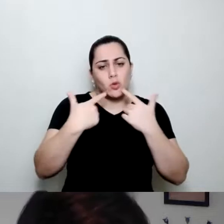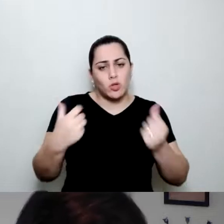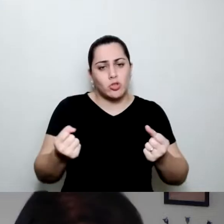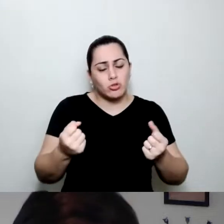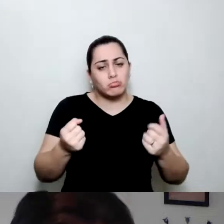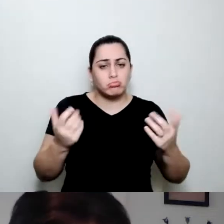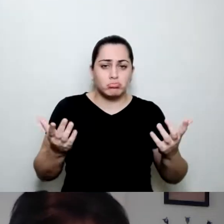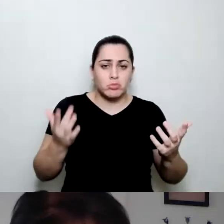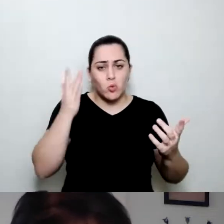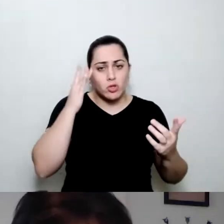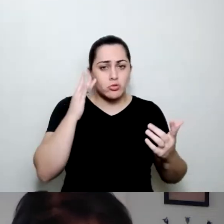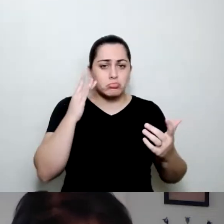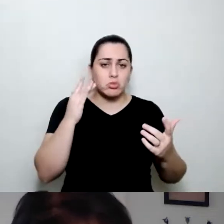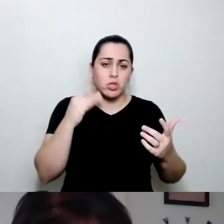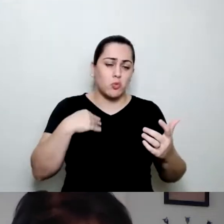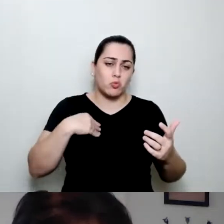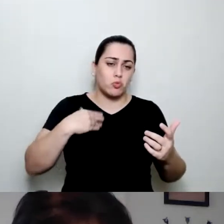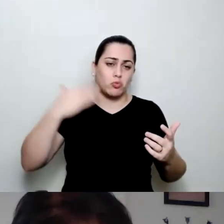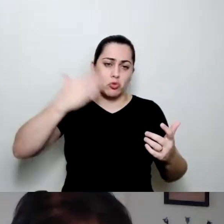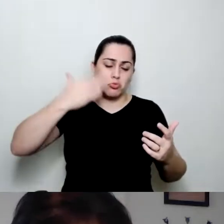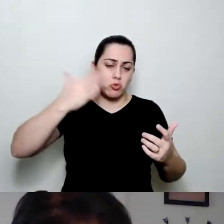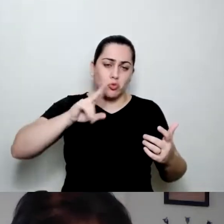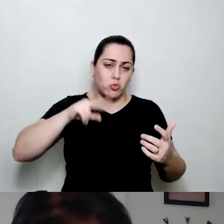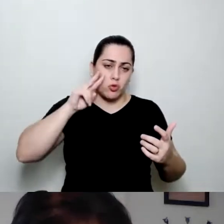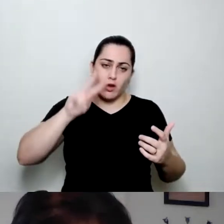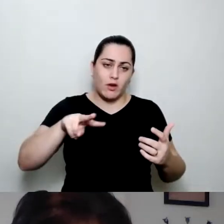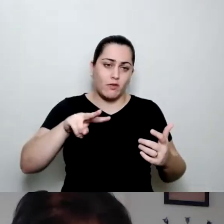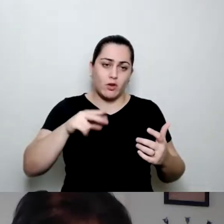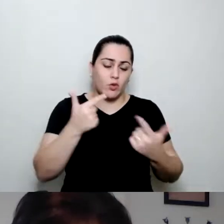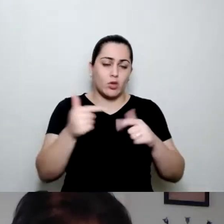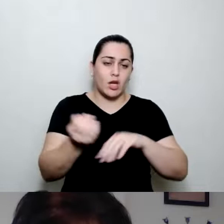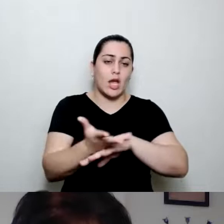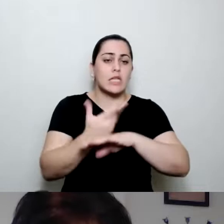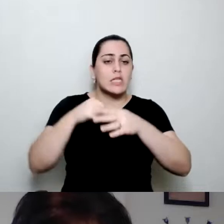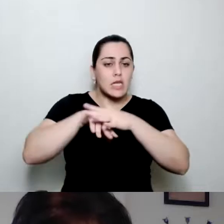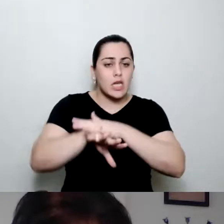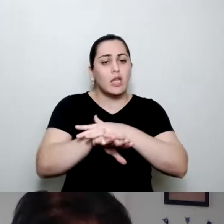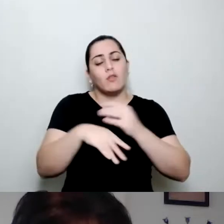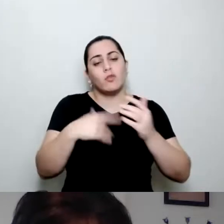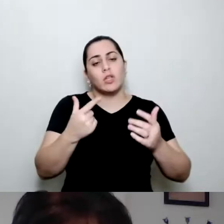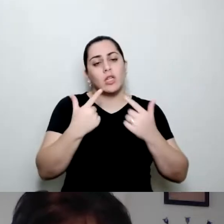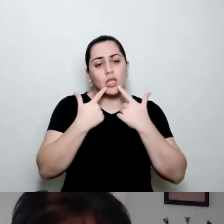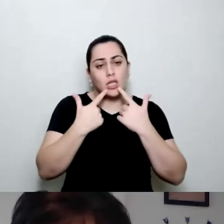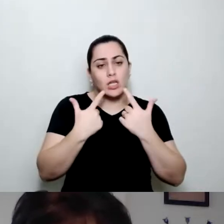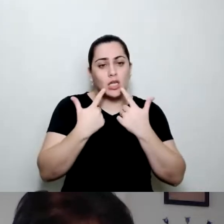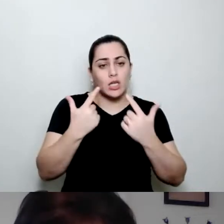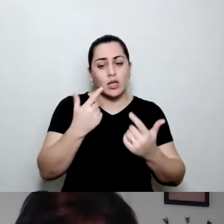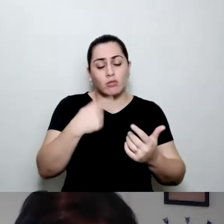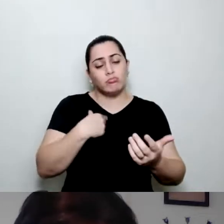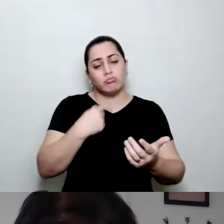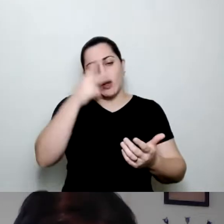é uma coisa que eu não vi acontecer. Eu não conheço nenhum acervo em que linguistas missionários ou linguistas